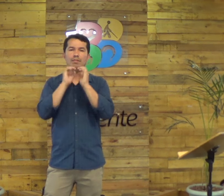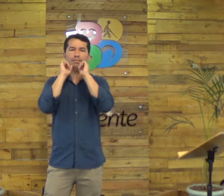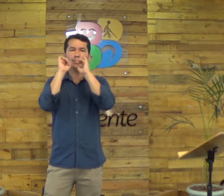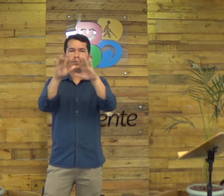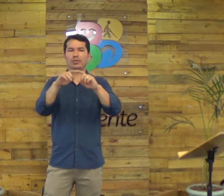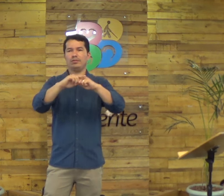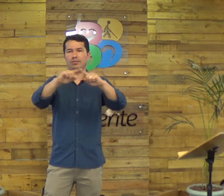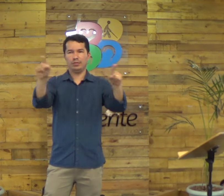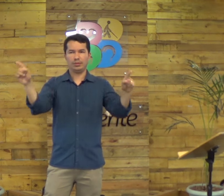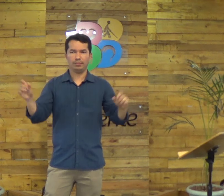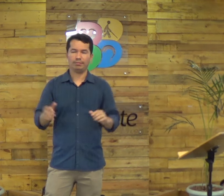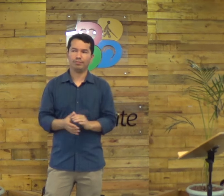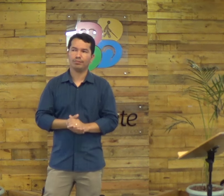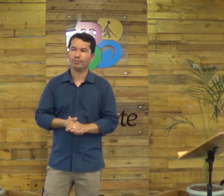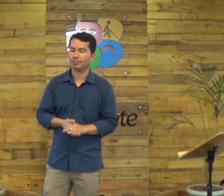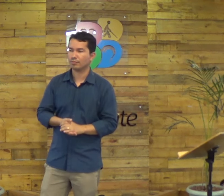e eu vou orar, abençoando a vocês,